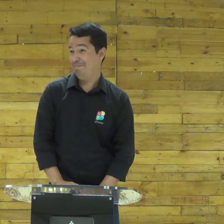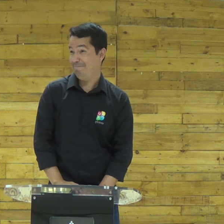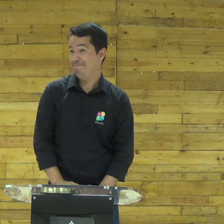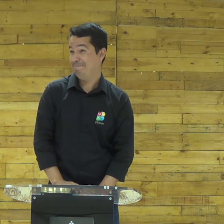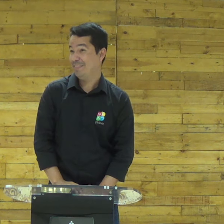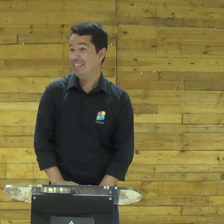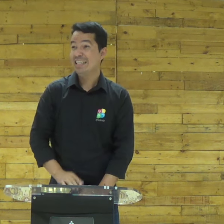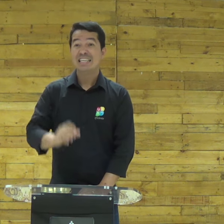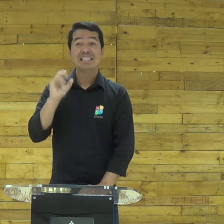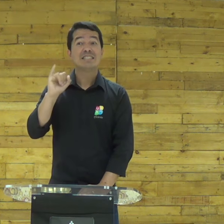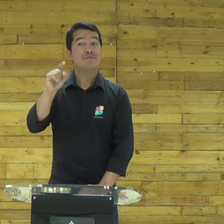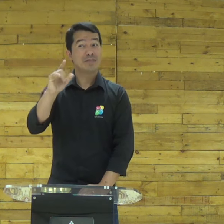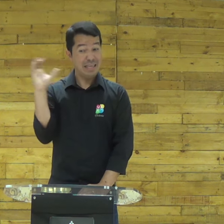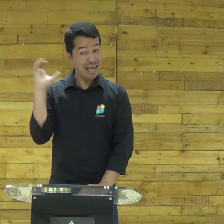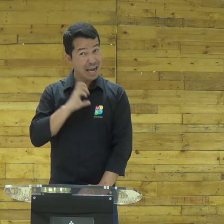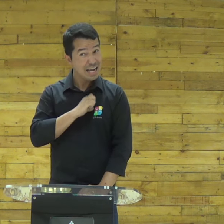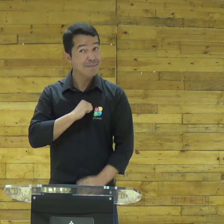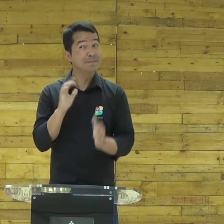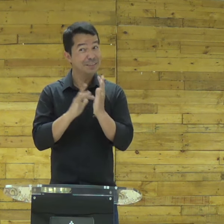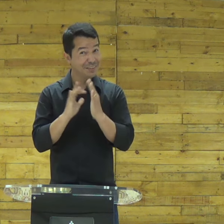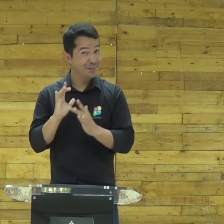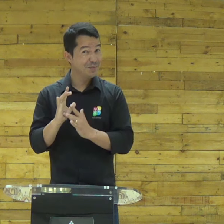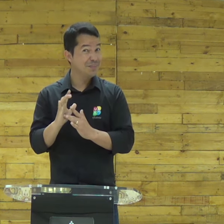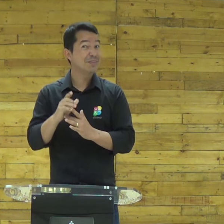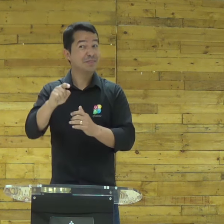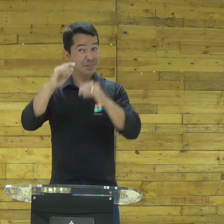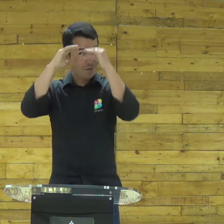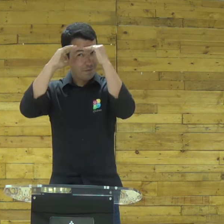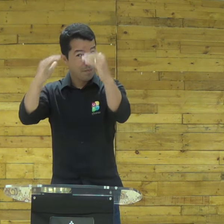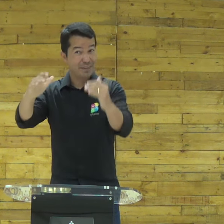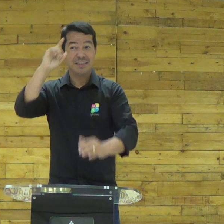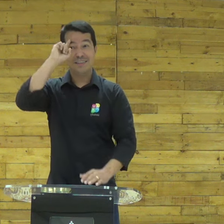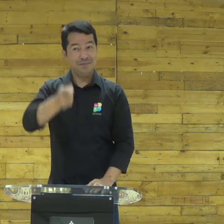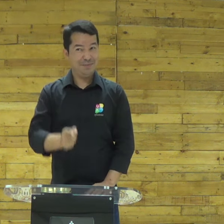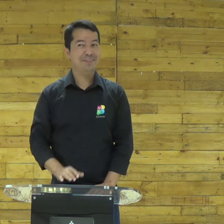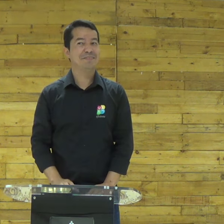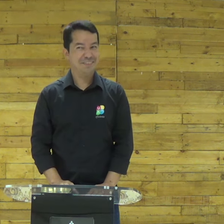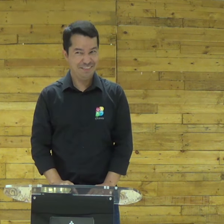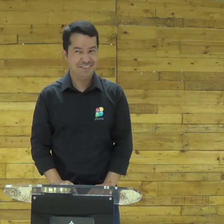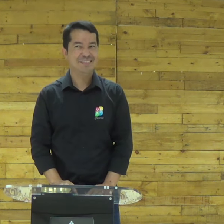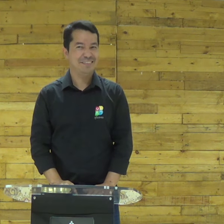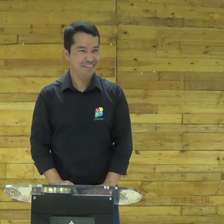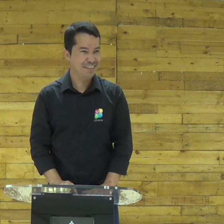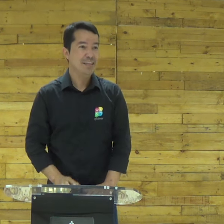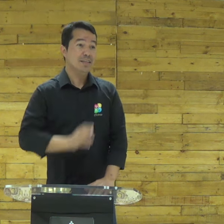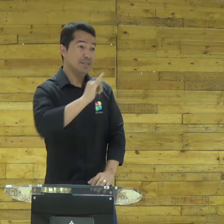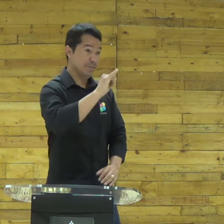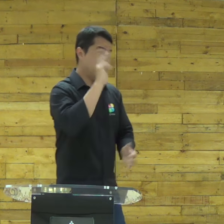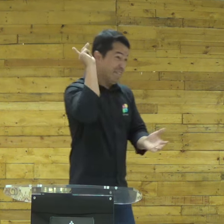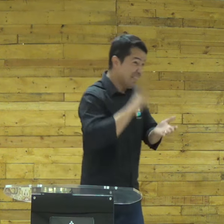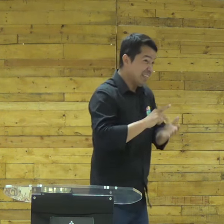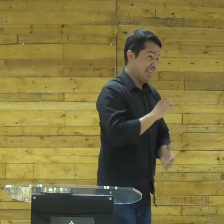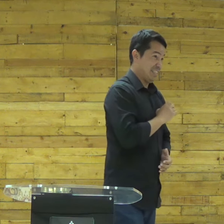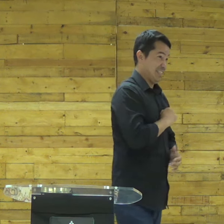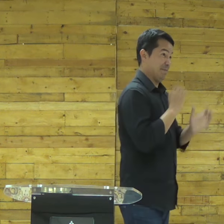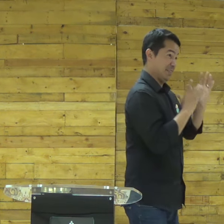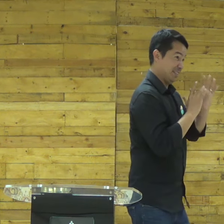esse mandamento se você ama Jesus você obedece o mandamento se você